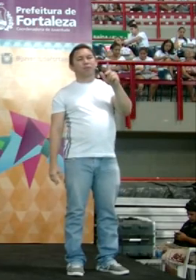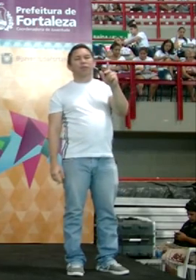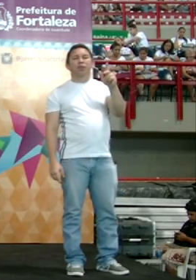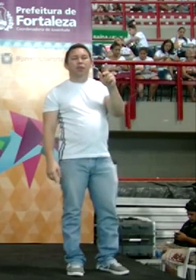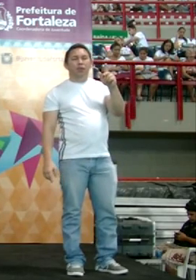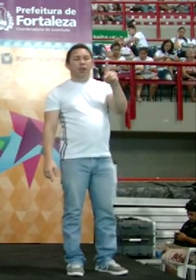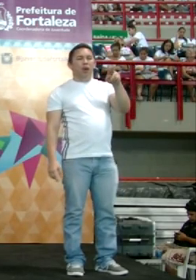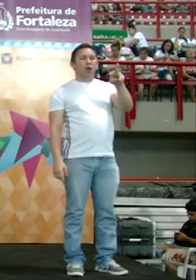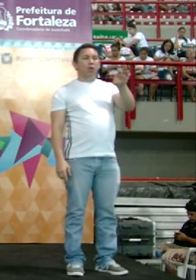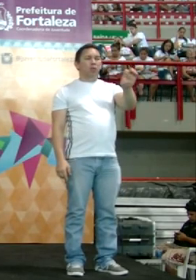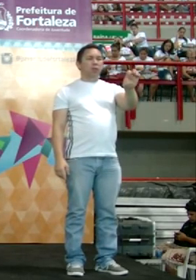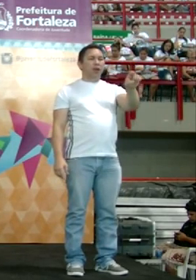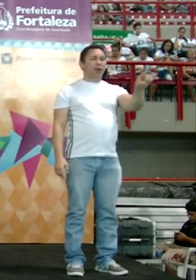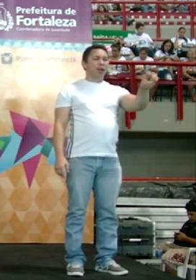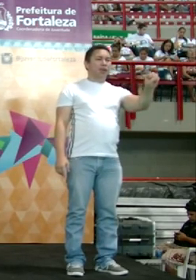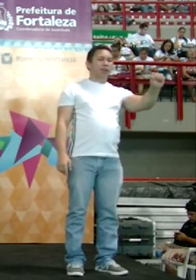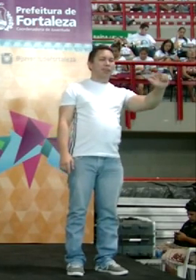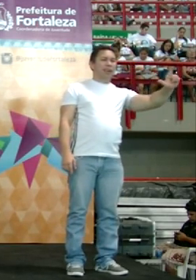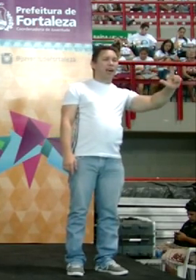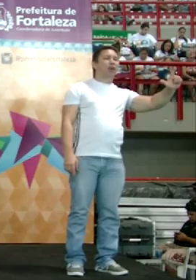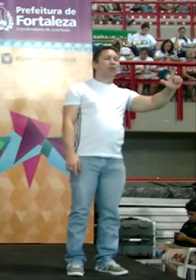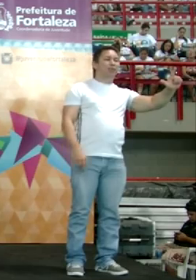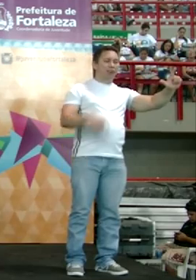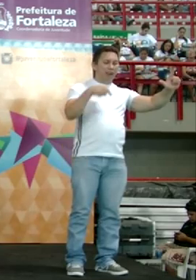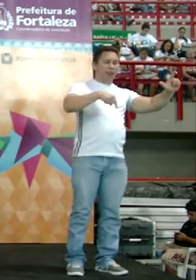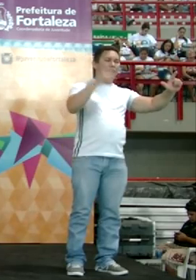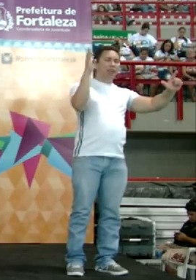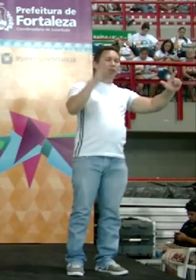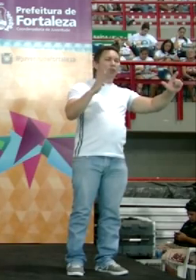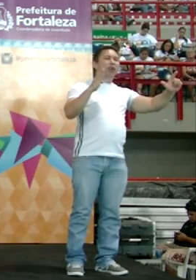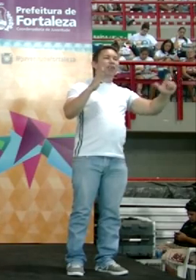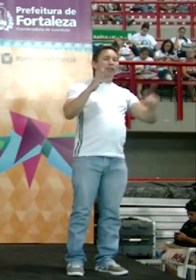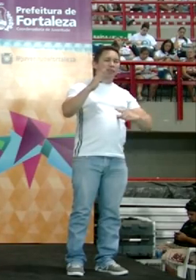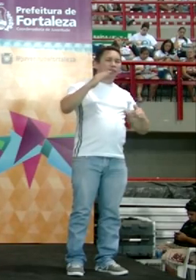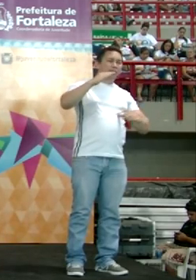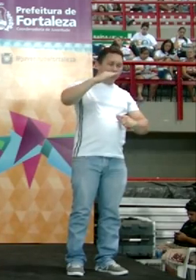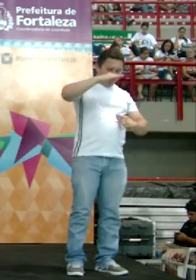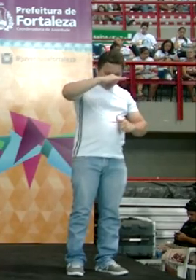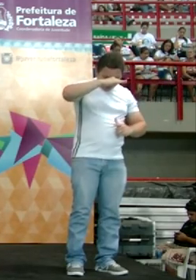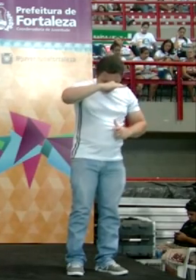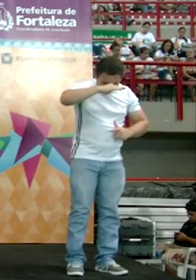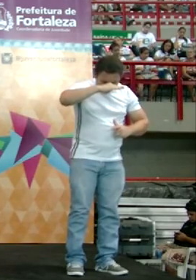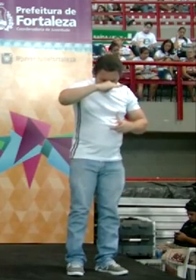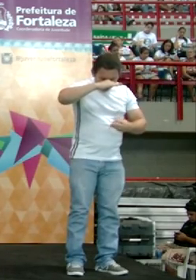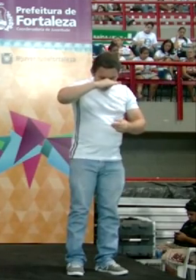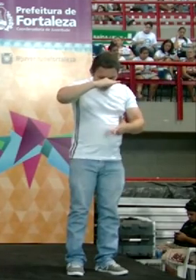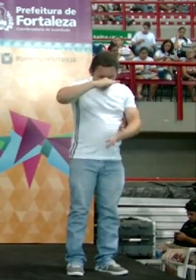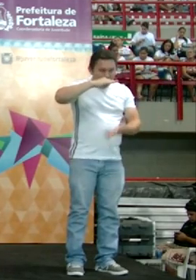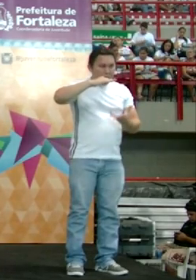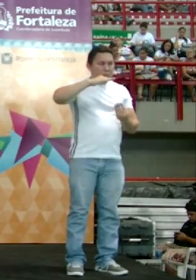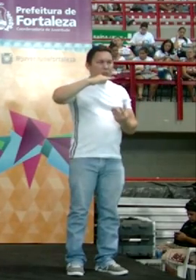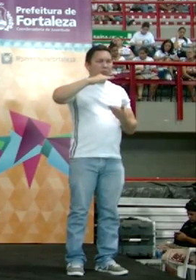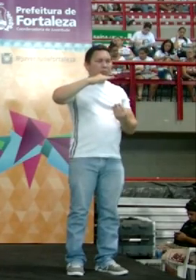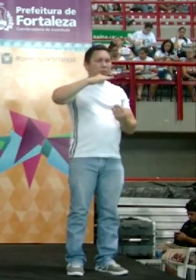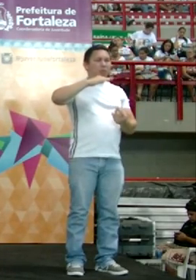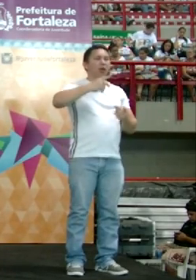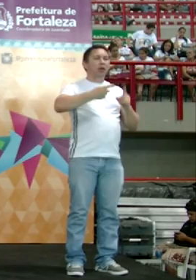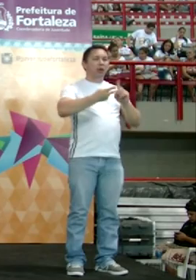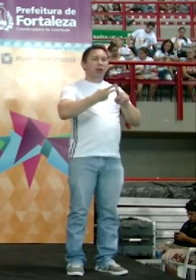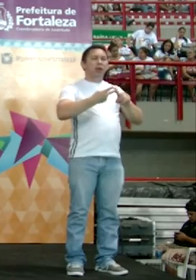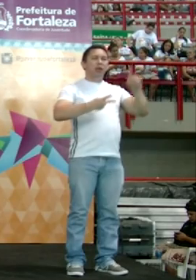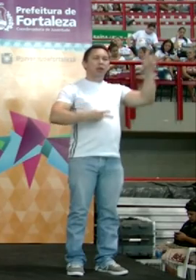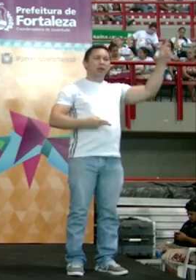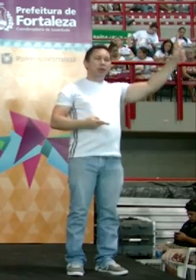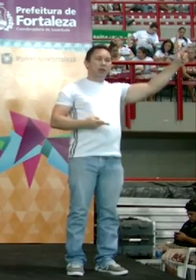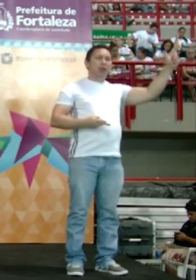muito petróleo nesse pré-sal. E não deve ter pré-sal, petróleo em pré-sal, apenas no Brasil. Na Rússia